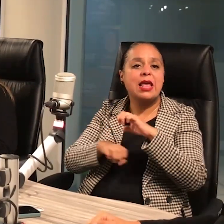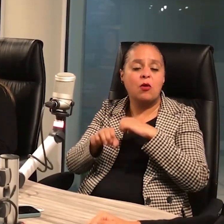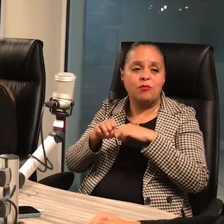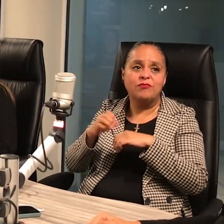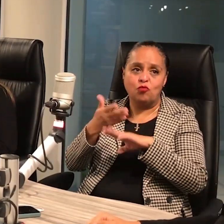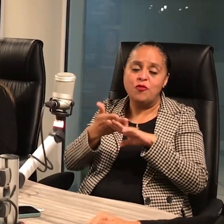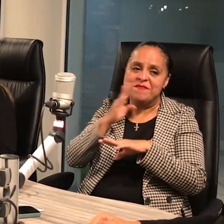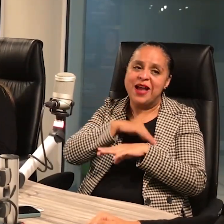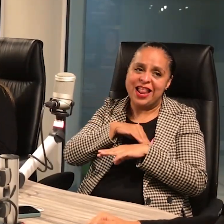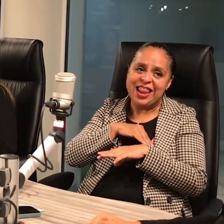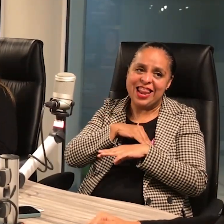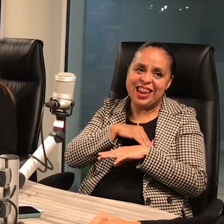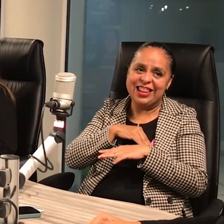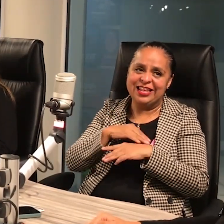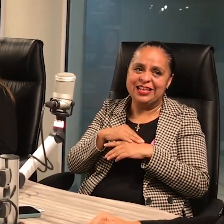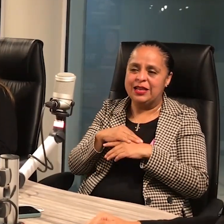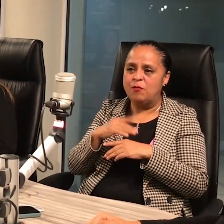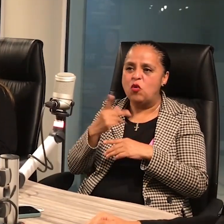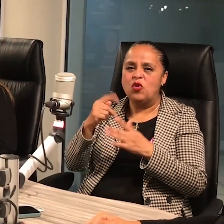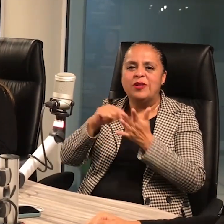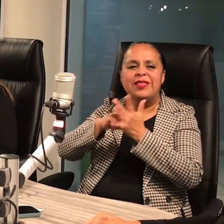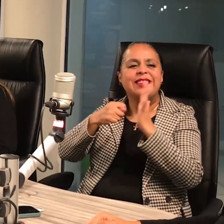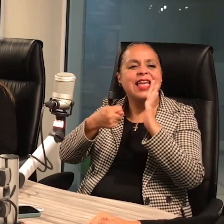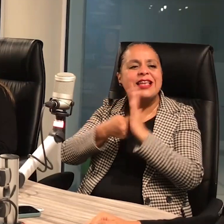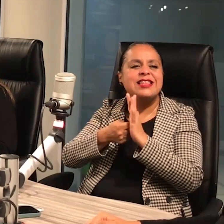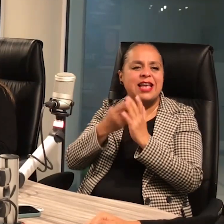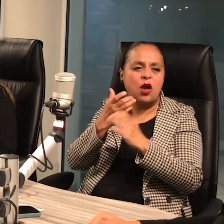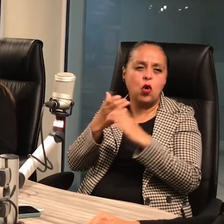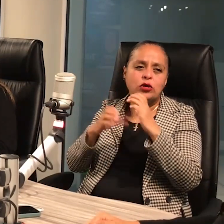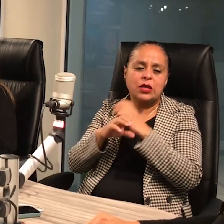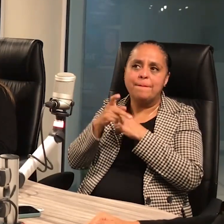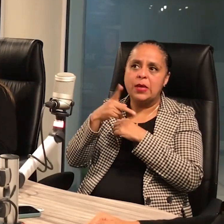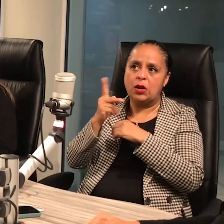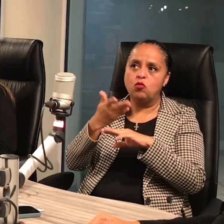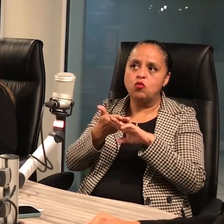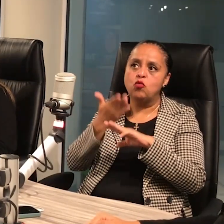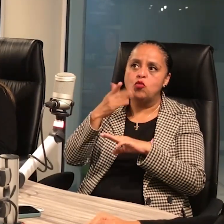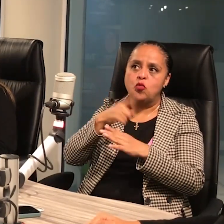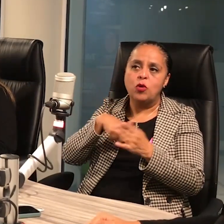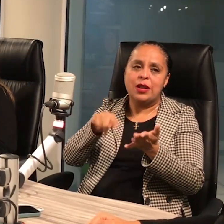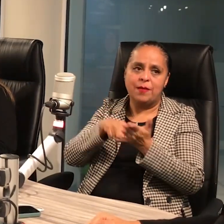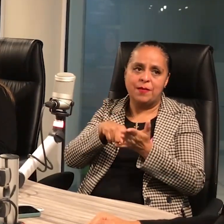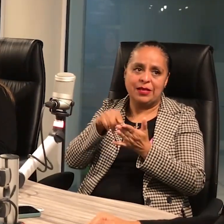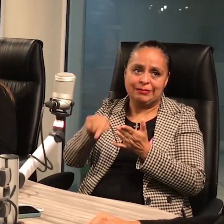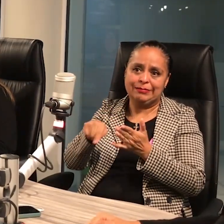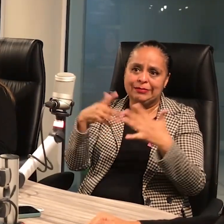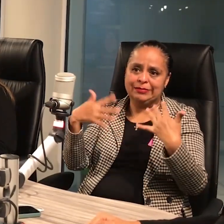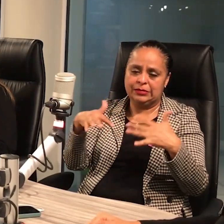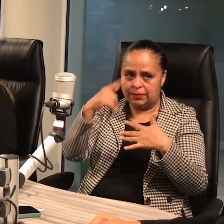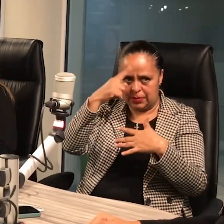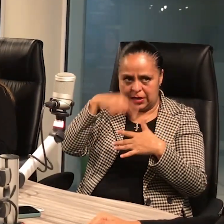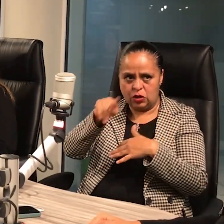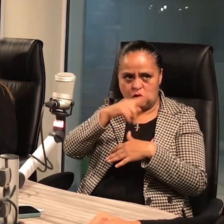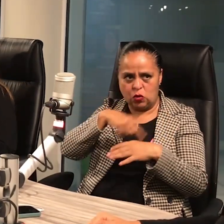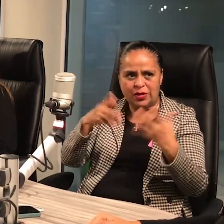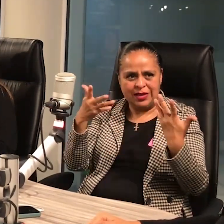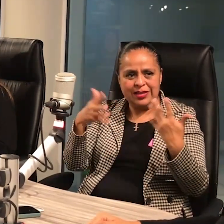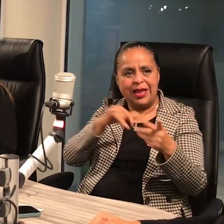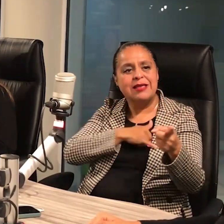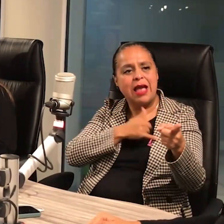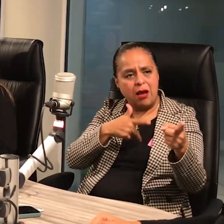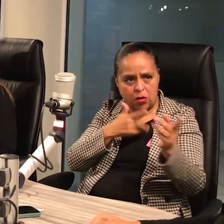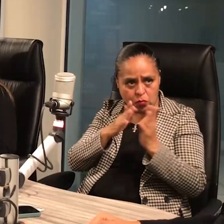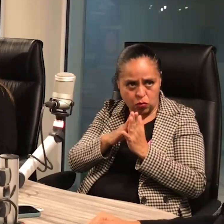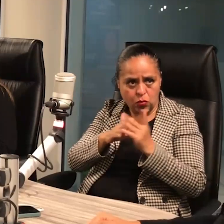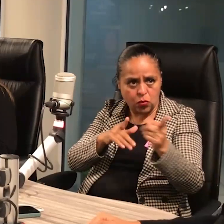mal. Por cosas técnicas, pero creo que sí es un muy buen espacio y una plataforma para que vayas, Yareni. A mí ya